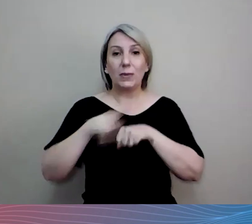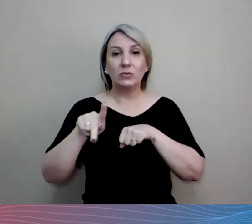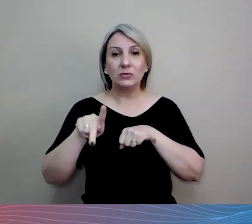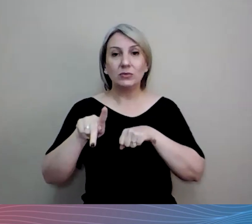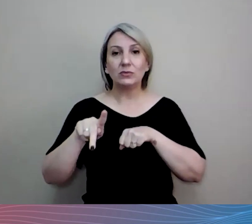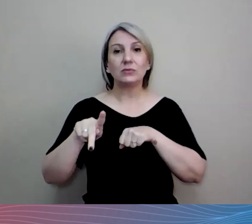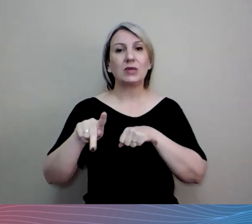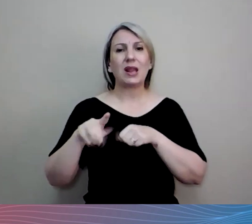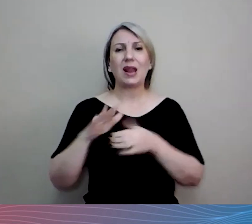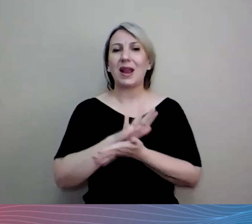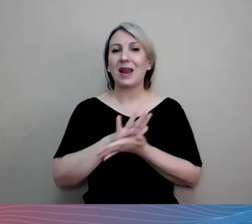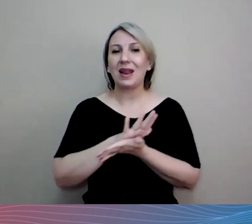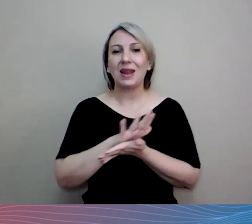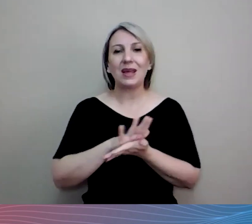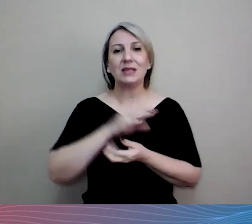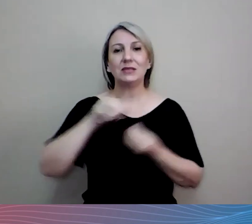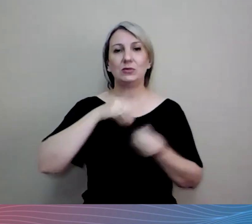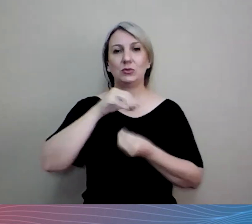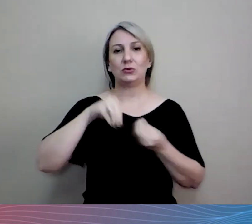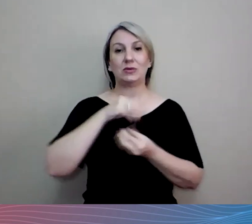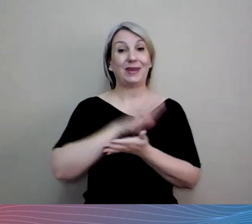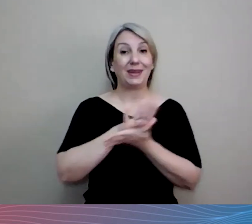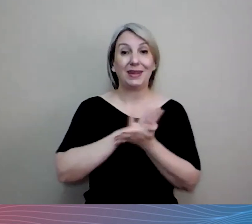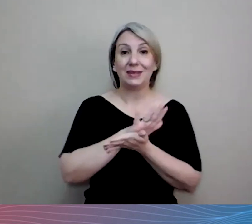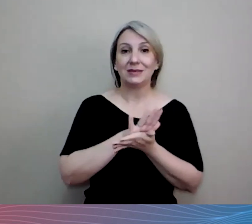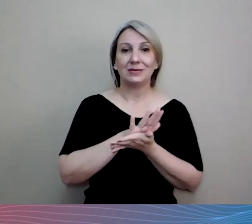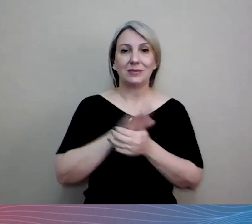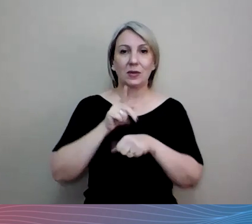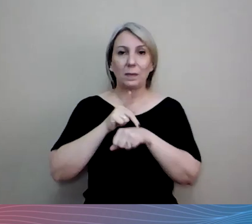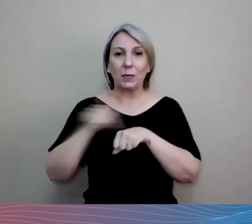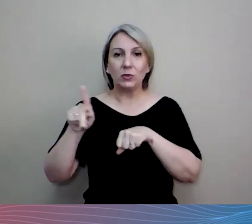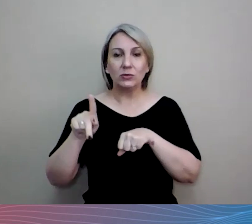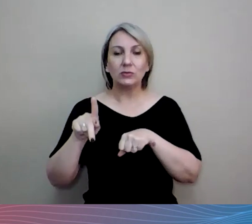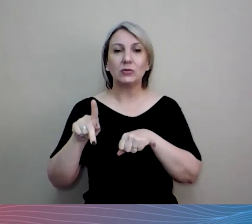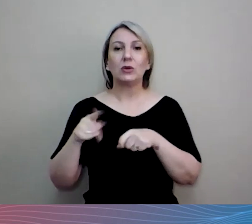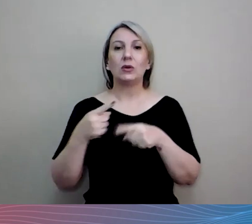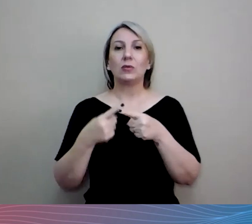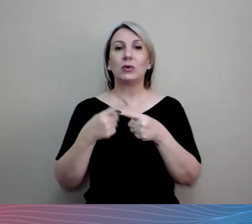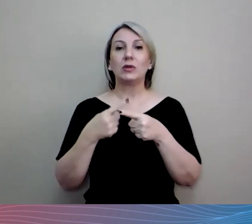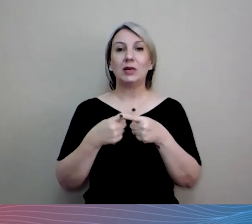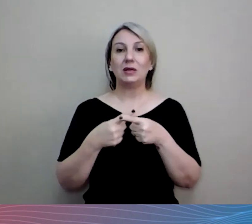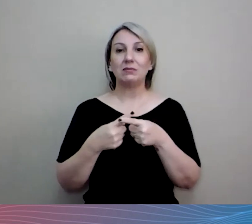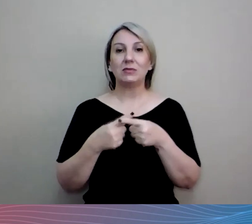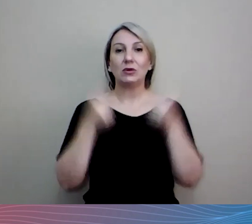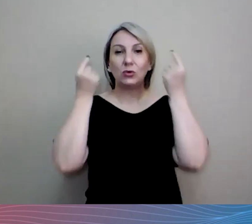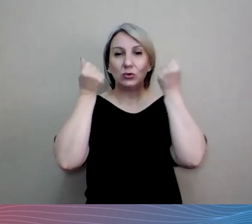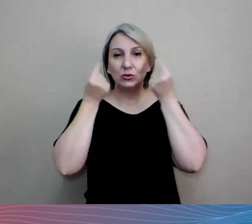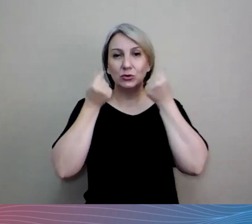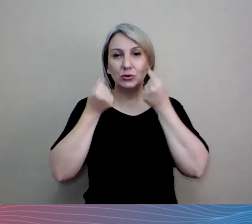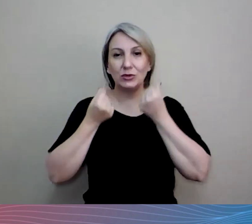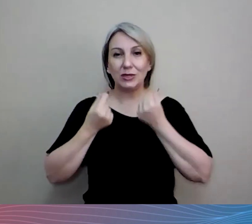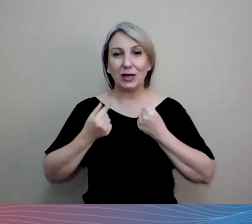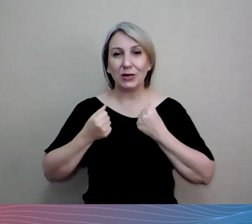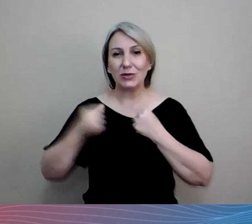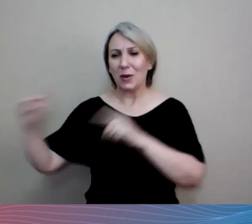perseguido pelos judeus, foi perseguido pelos judaizantes, né? Então, irmãos, ele foi perseguido